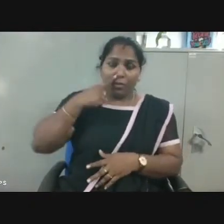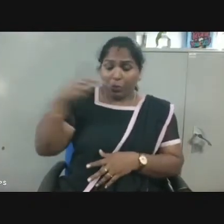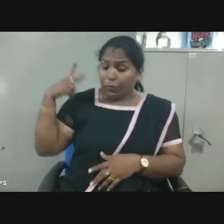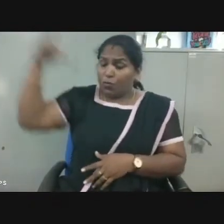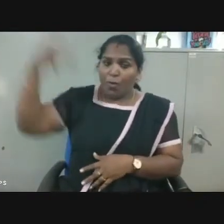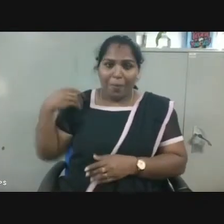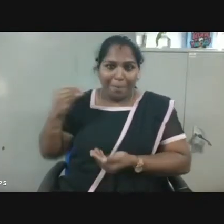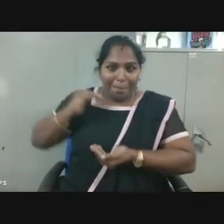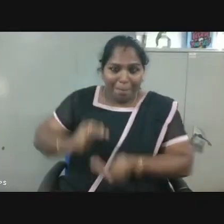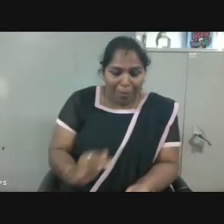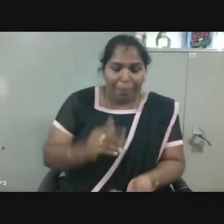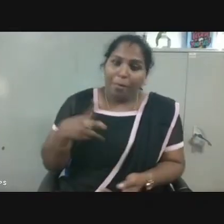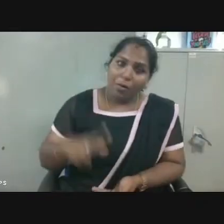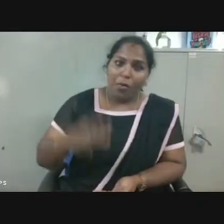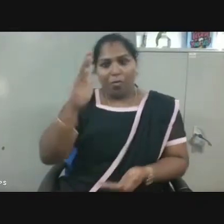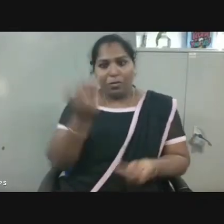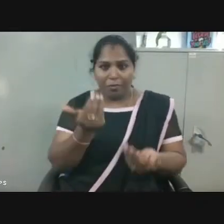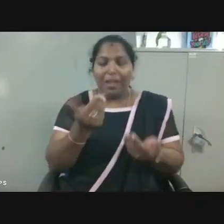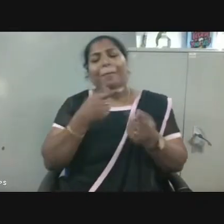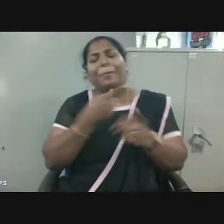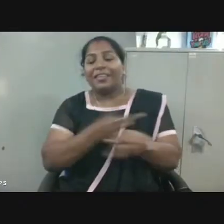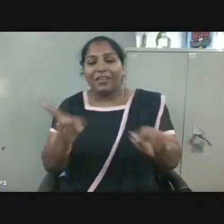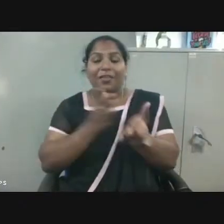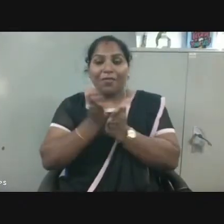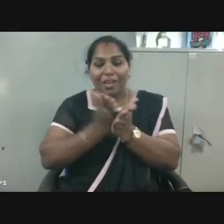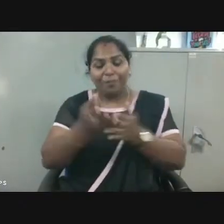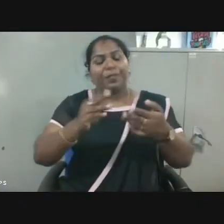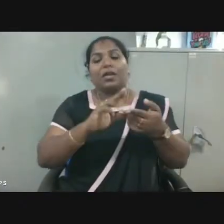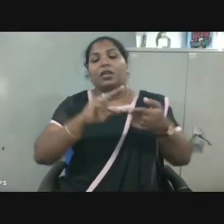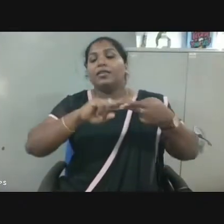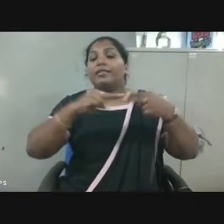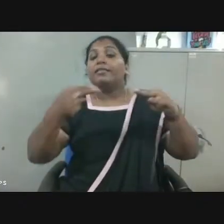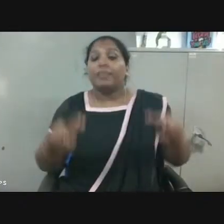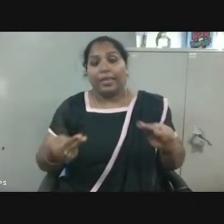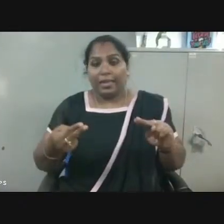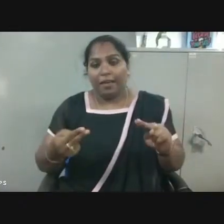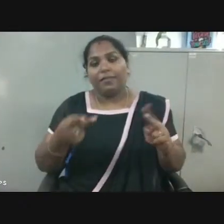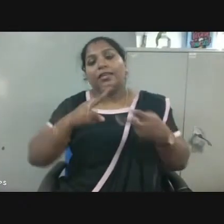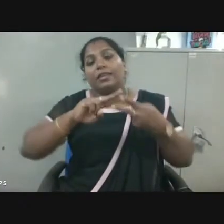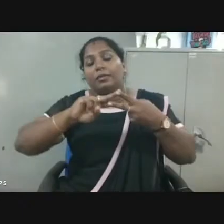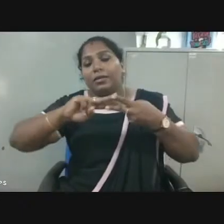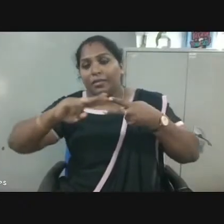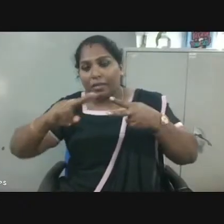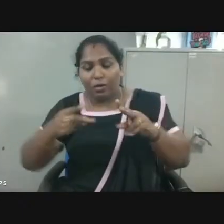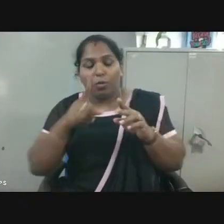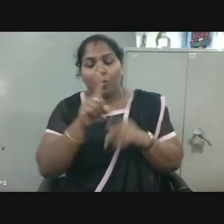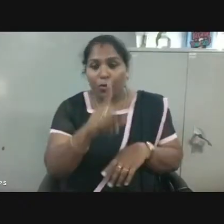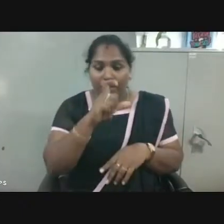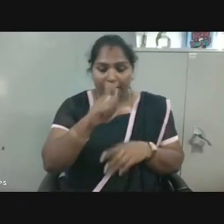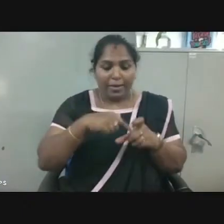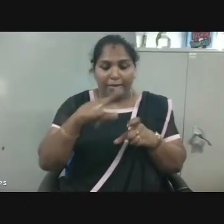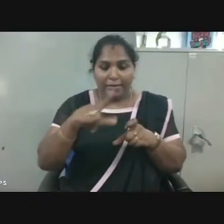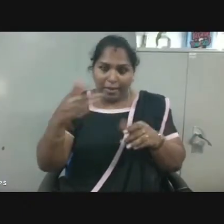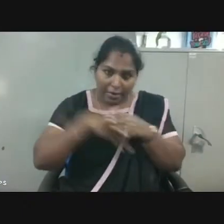കിട്ടുന്ന ക്രോമസോം ഉണ്ട്. അങ്ങനെ പല പല ജീൻ അടങ്ങിയിരിക്കുന്നതാണ് ക്രോമസോം. ഒരു സെല്ലിനകത്ത് ഒരു